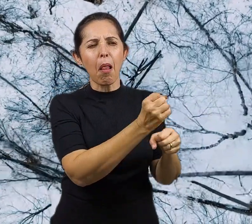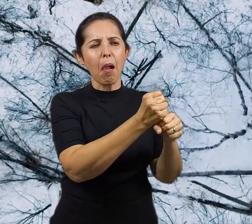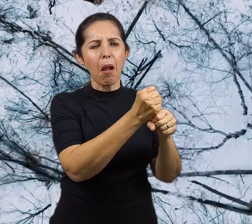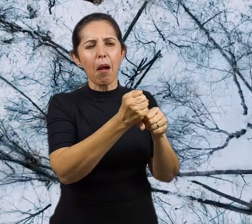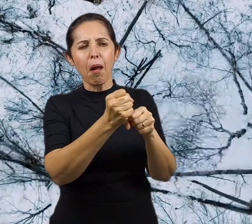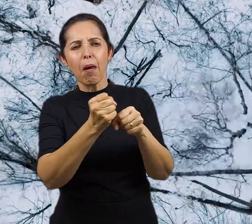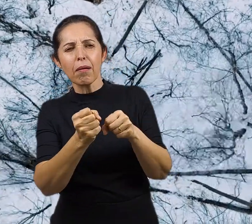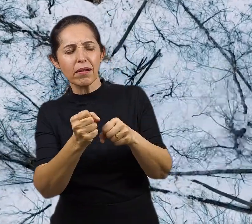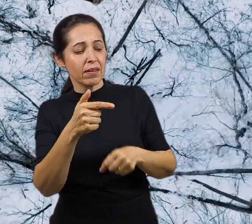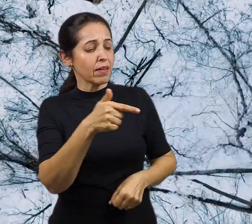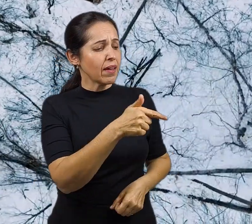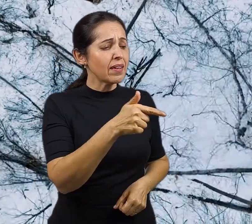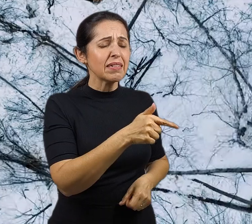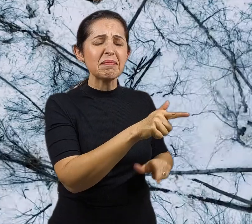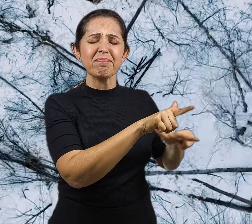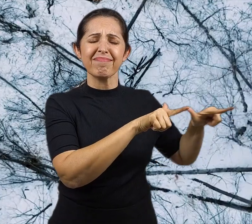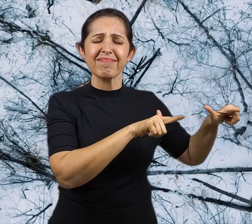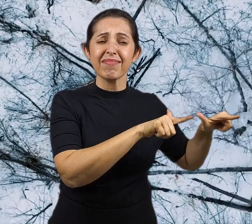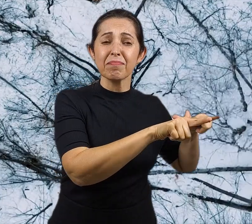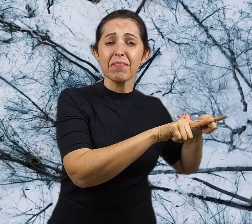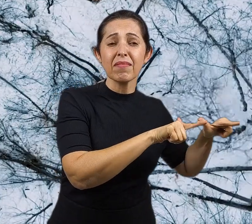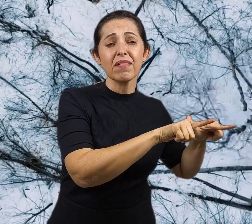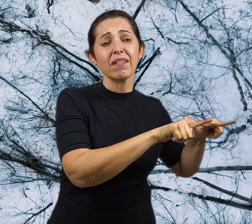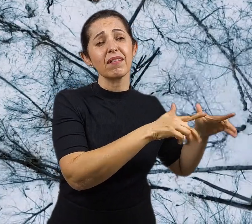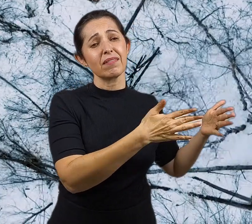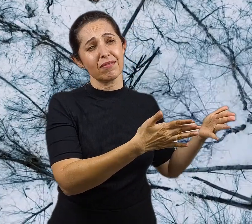de trabalho, de recurso,